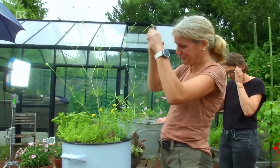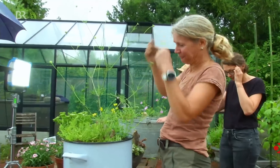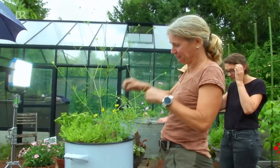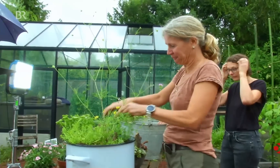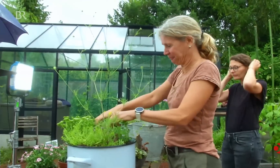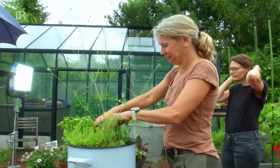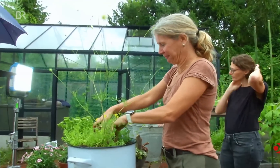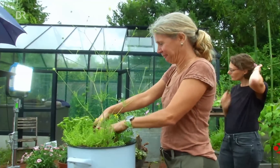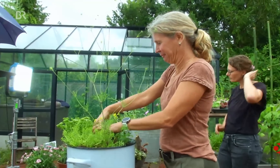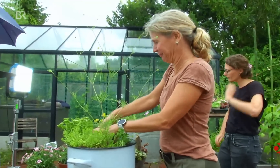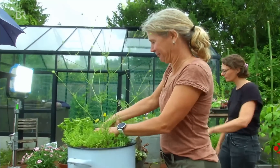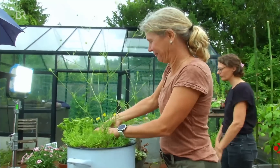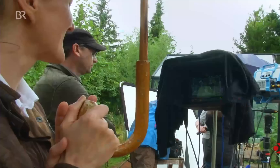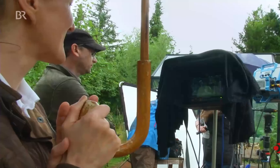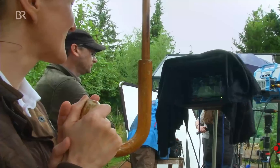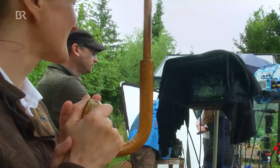Ton abbricht und so weiter.